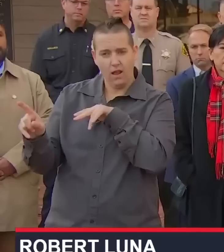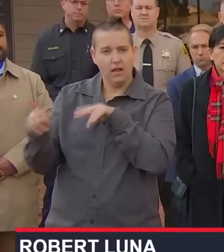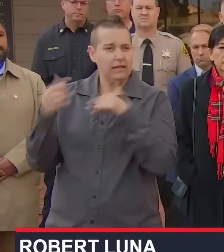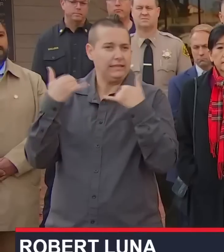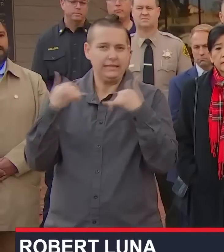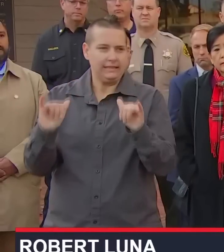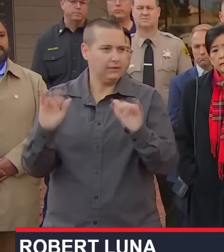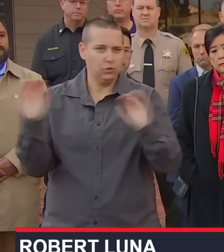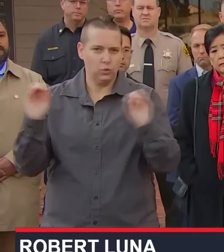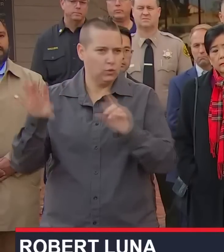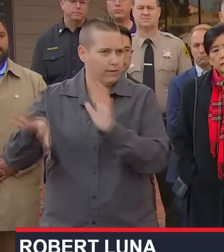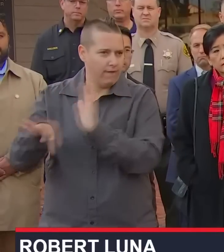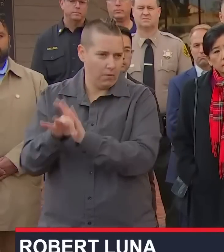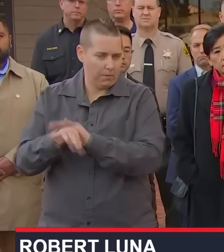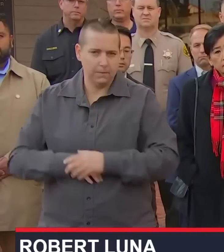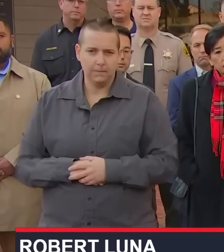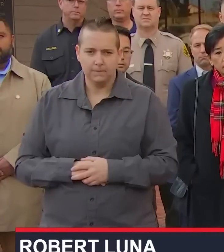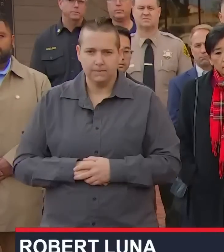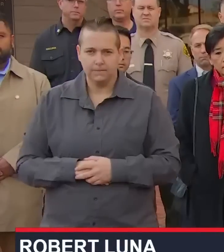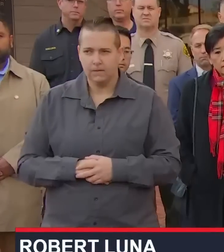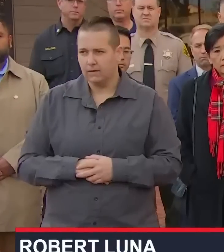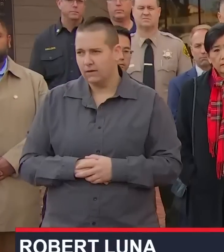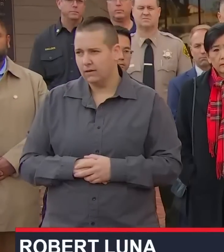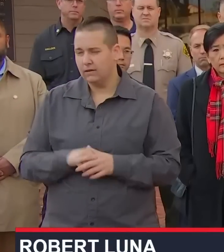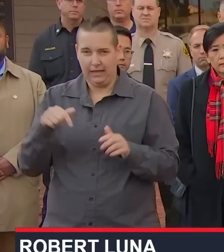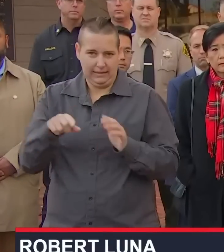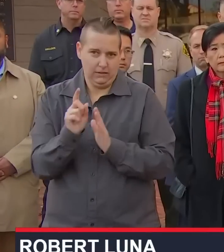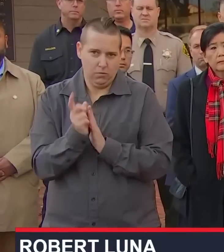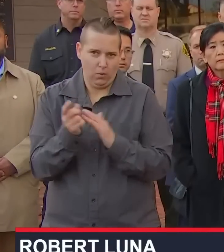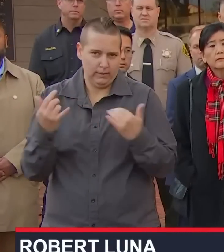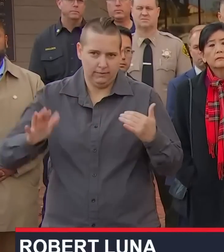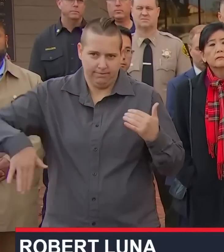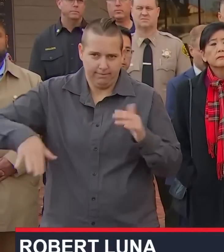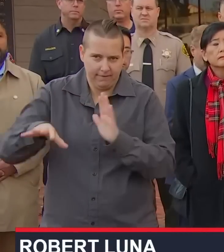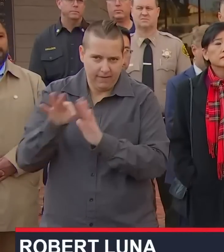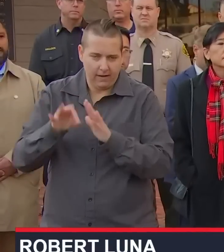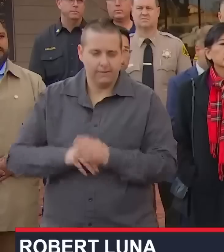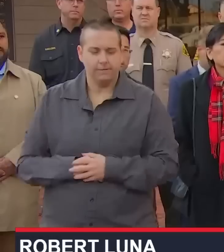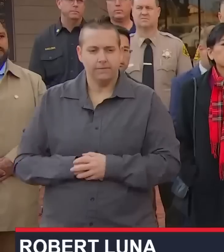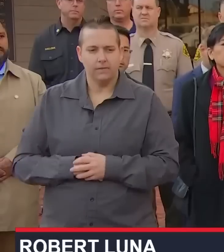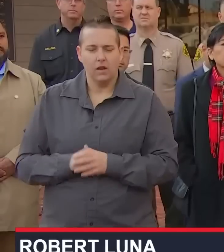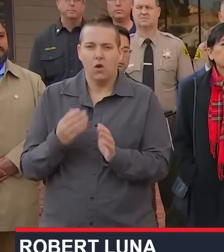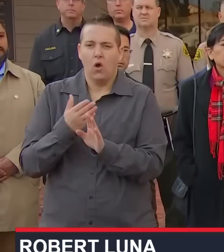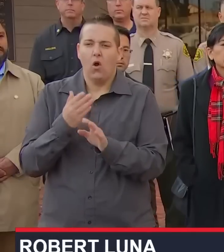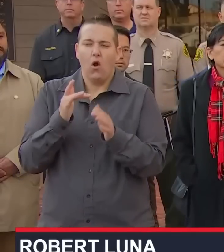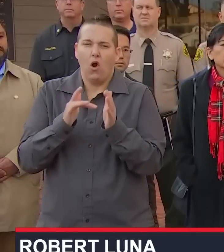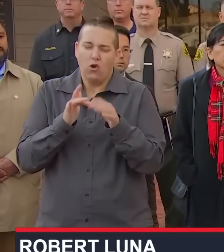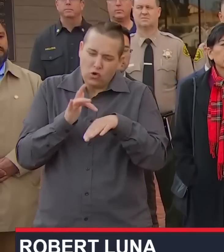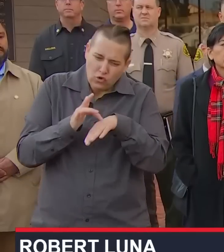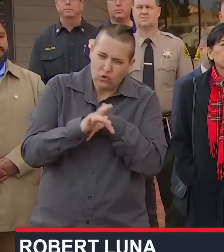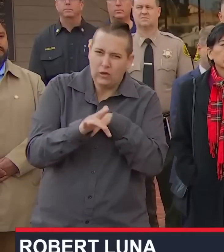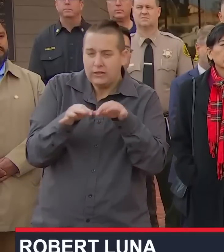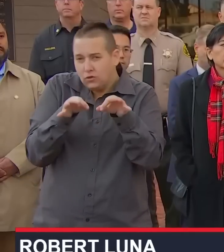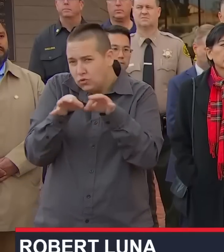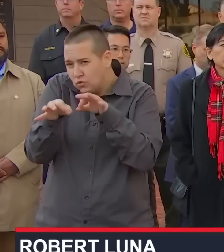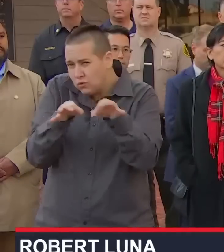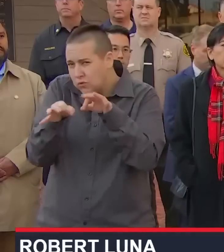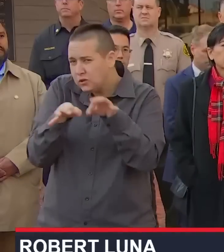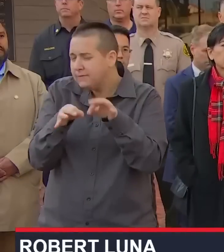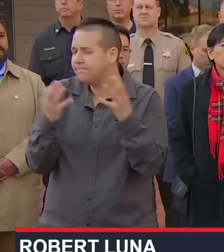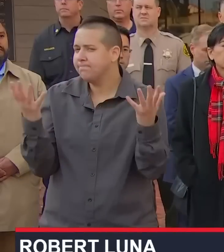sospechoso que huyó del lugar y sigue estando solicitado en este momento